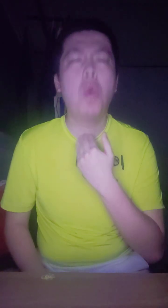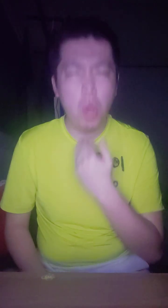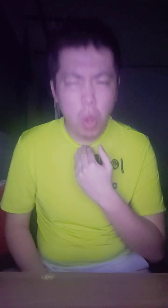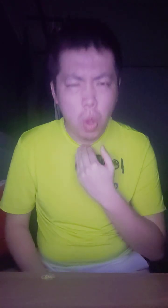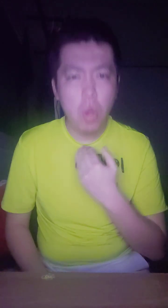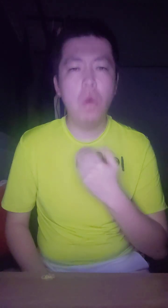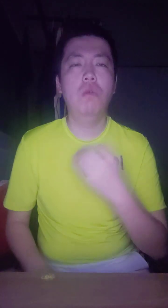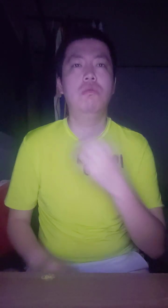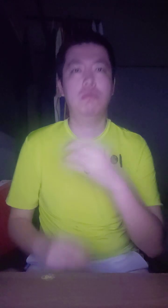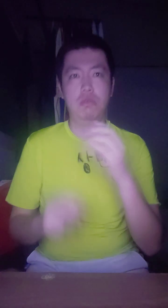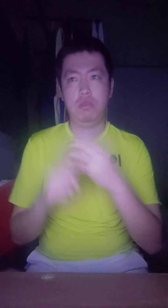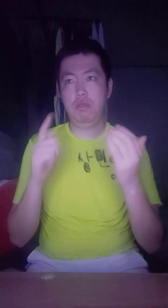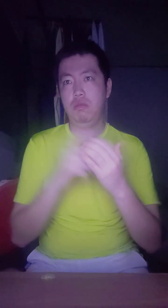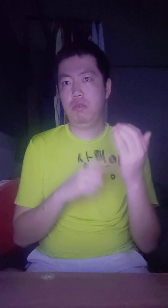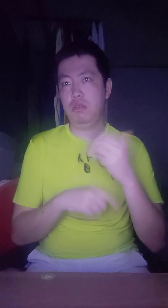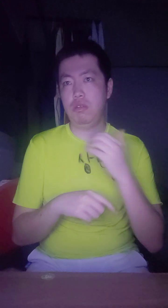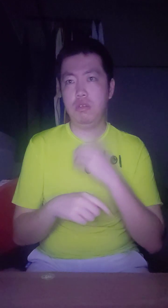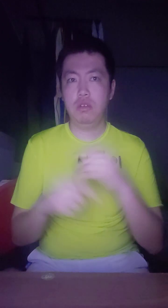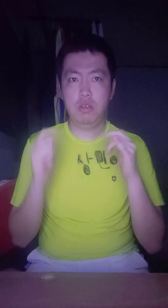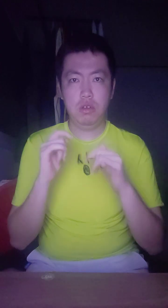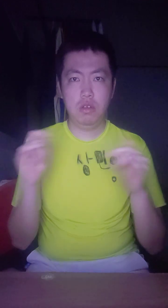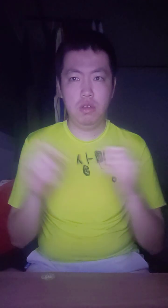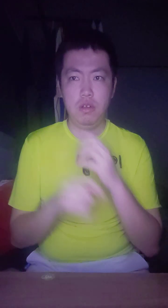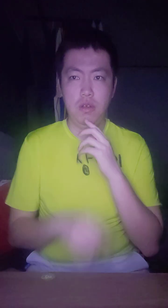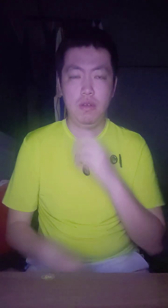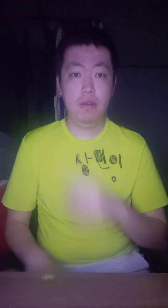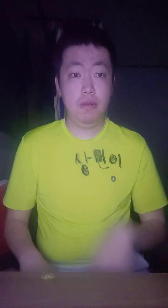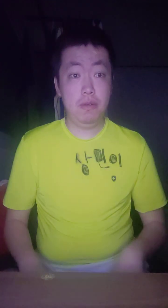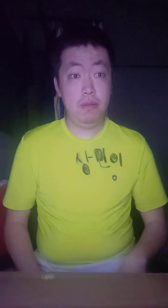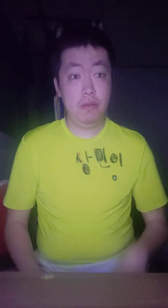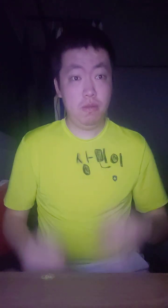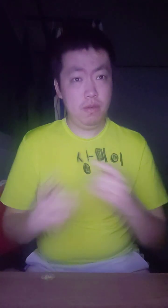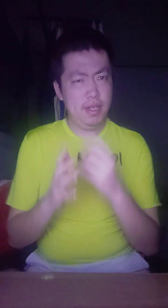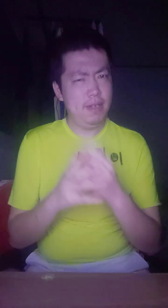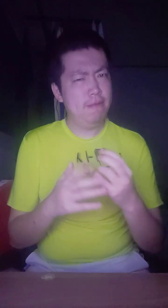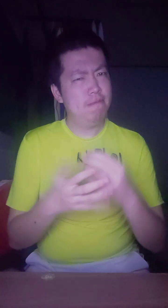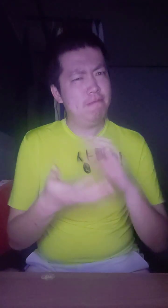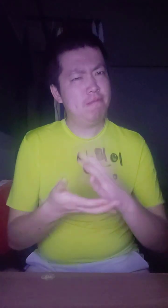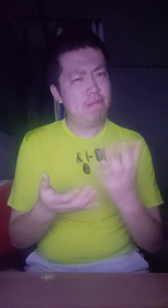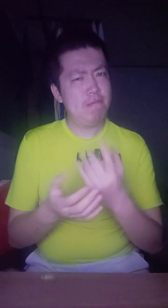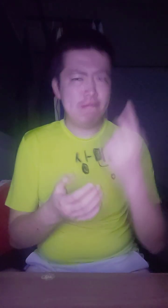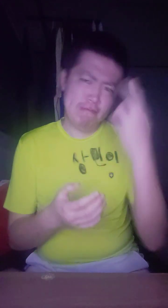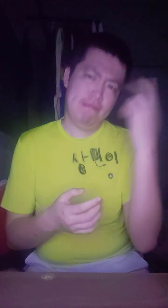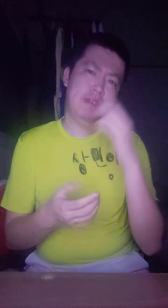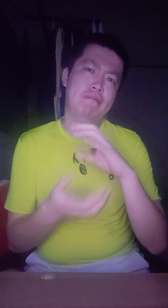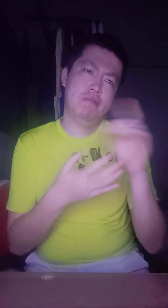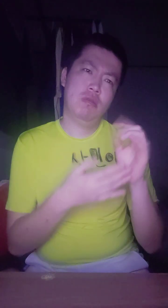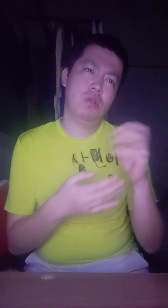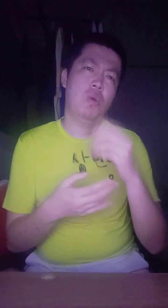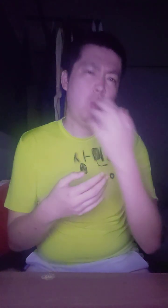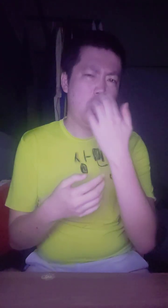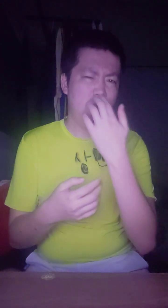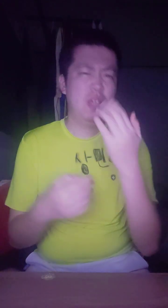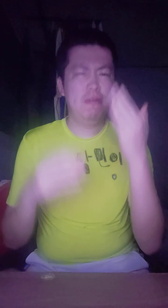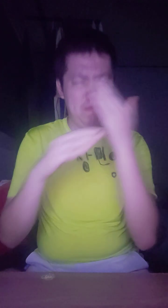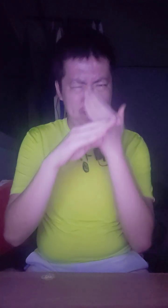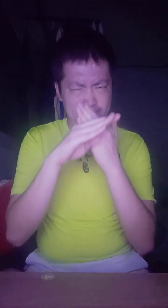폐부종 이런 증상들도 나타날 수가 있습니다. 많이 노출되고 나면 심혈관계, 중추신경계, 호흡기계를 바로 작동을